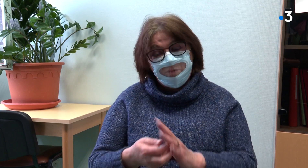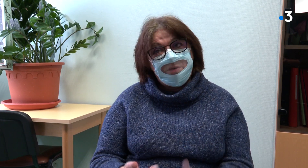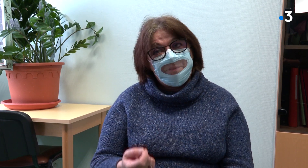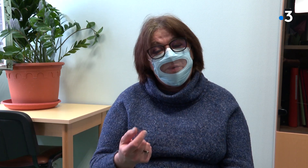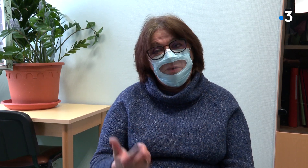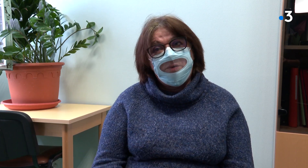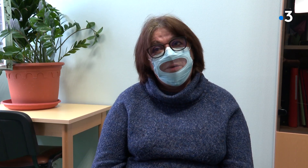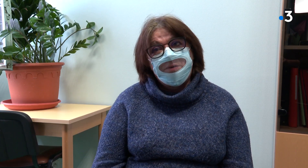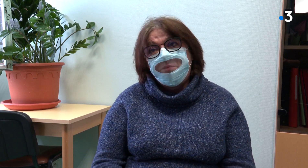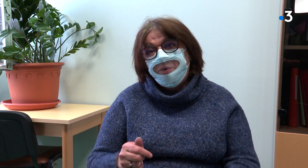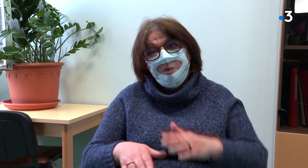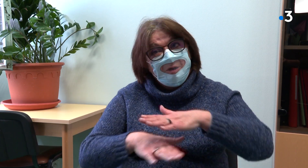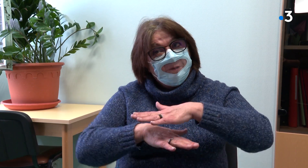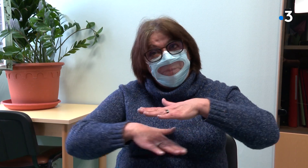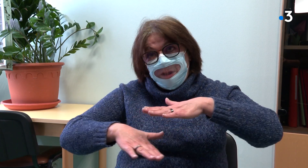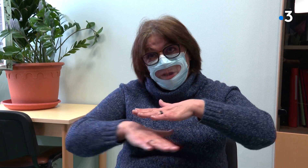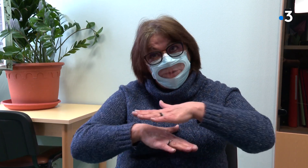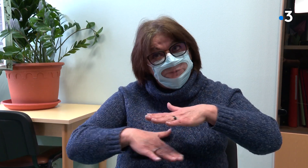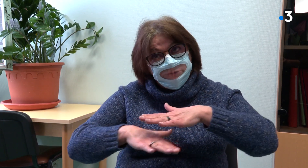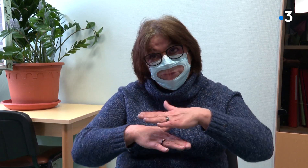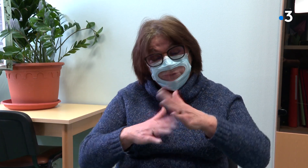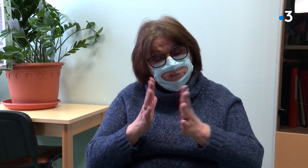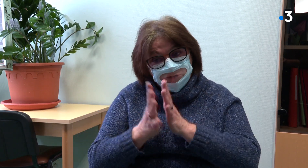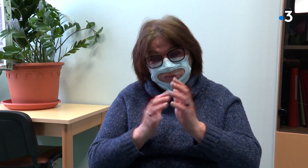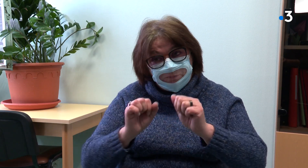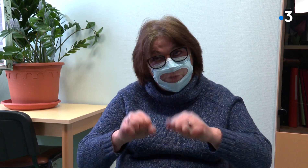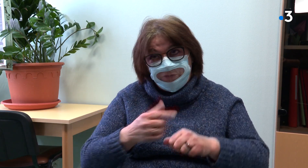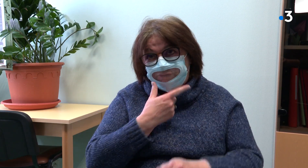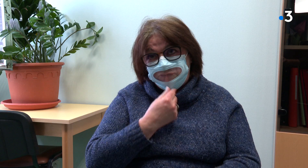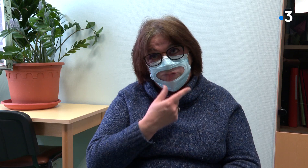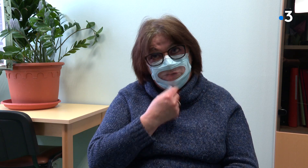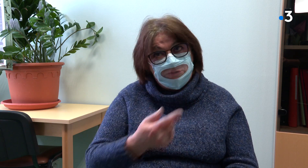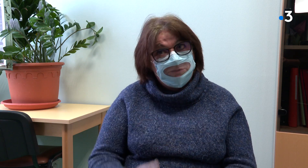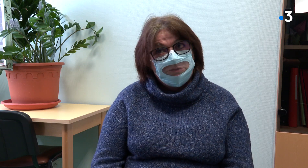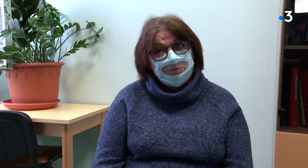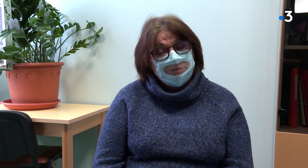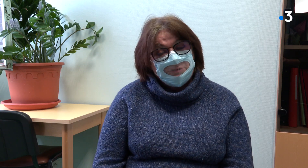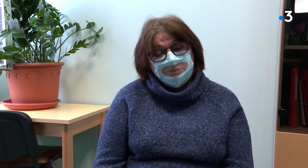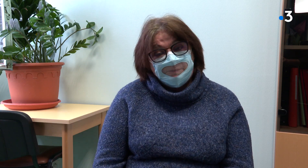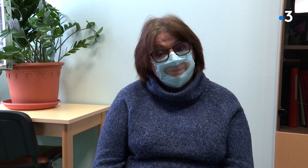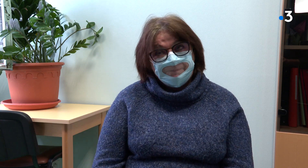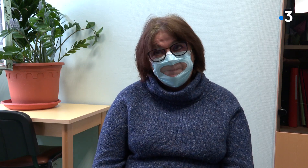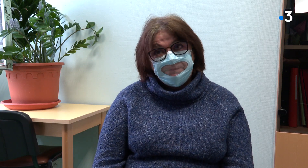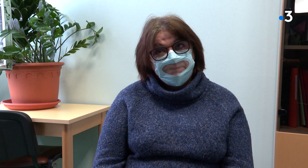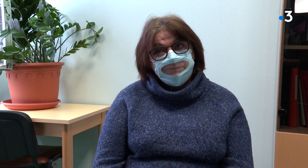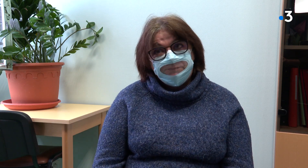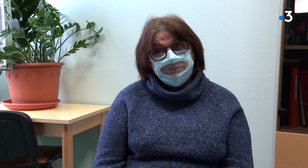plusieurs médecins, infirmiers qui sachent la base de la langue des signes pour que les communications soient plus